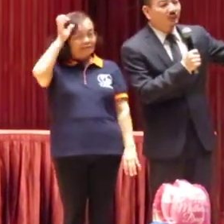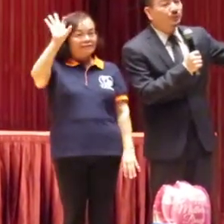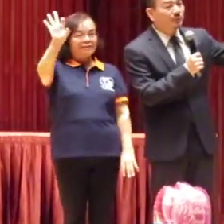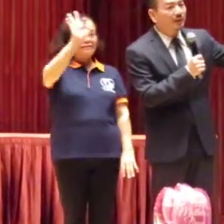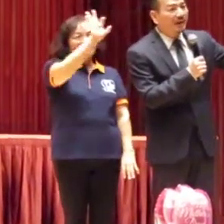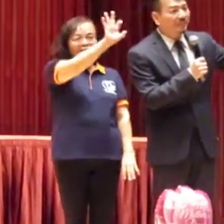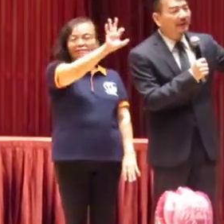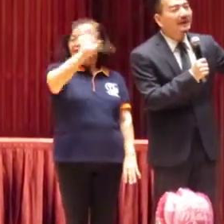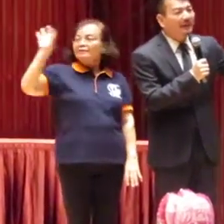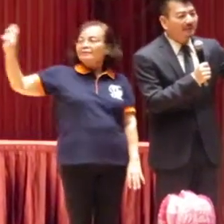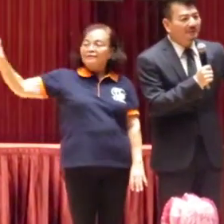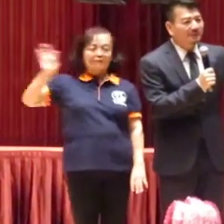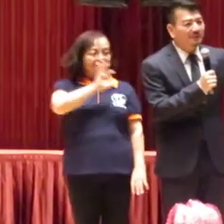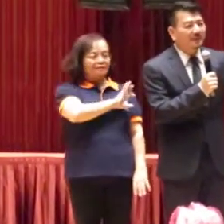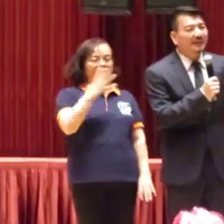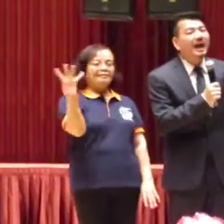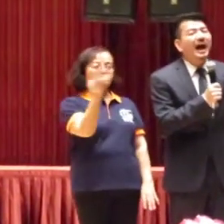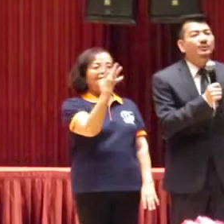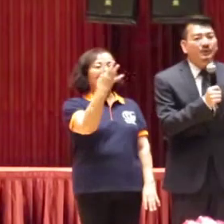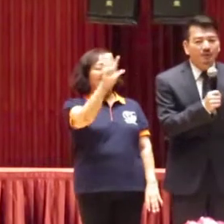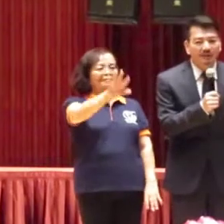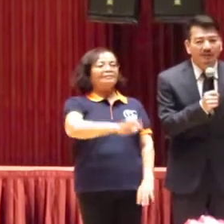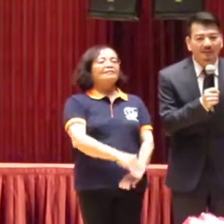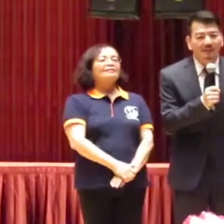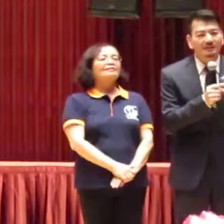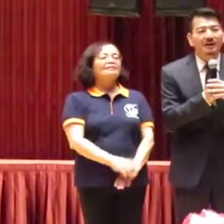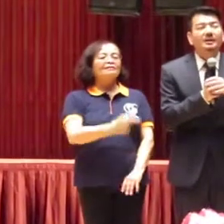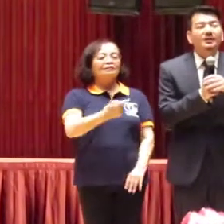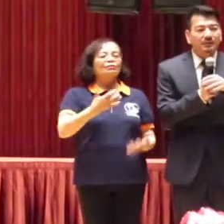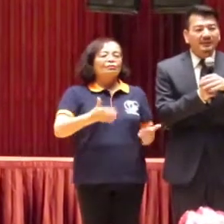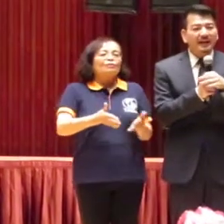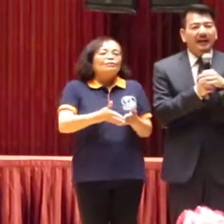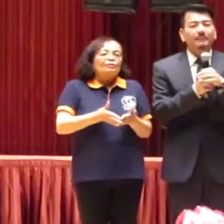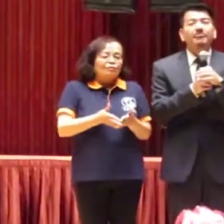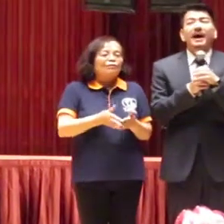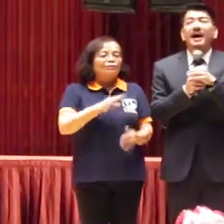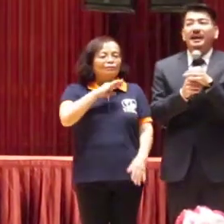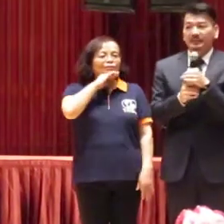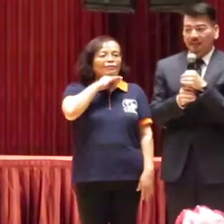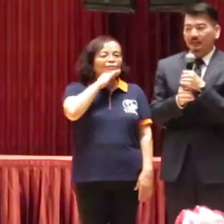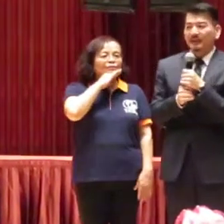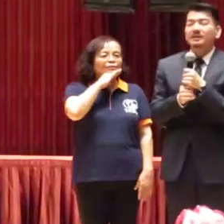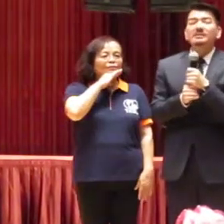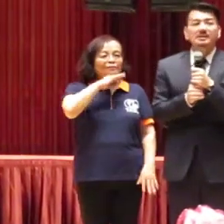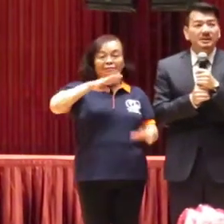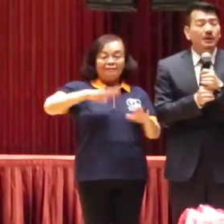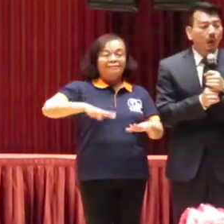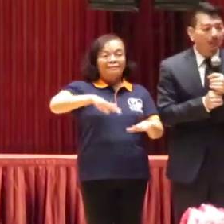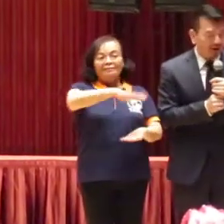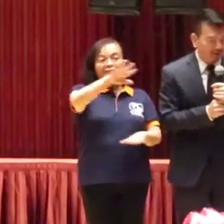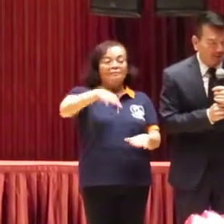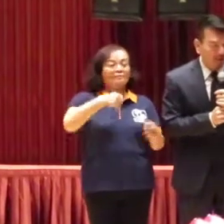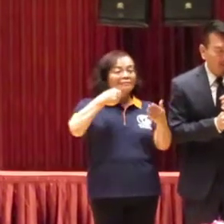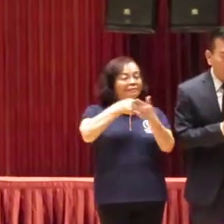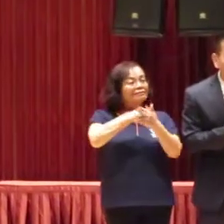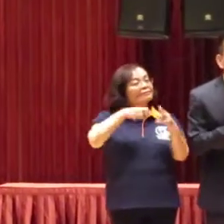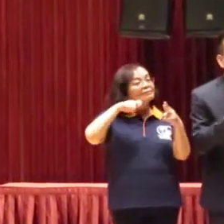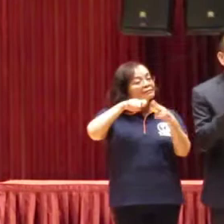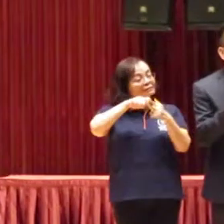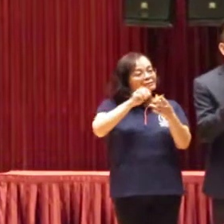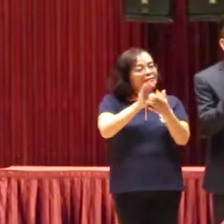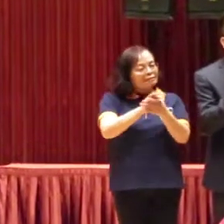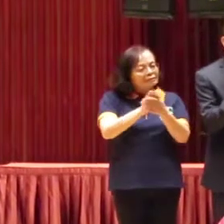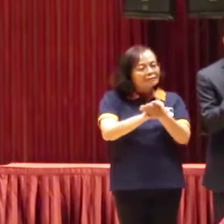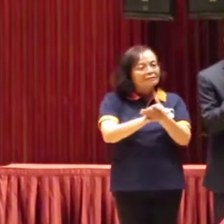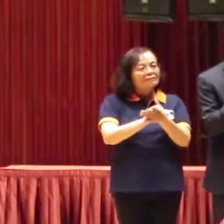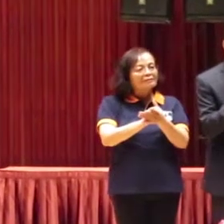梯前左右两边也有洗手间啊。最重要的是公啊，稍等嘞，咱现场的志工朋友哈，最